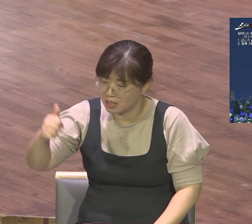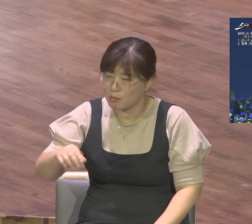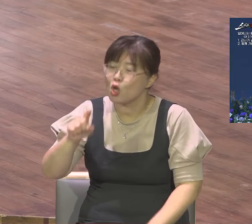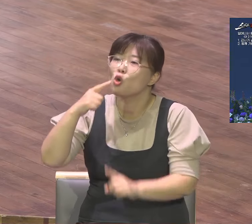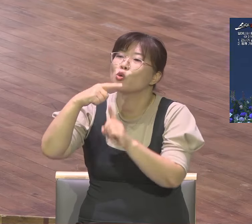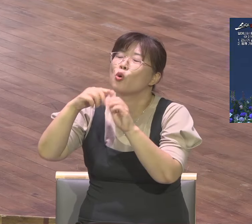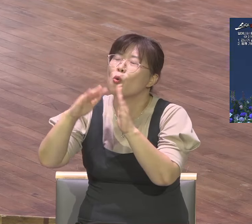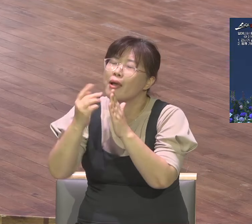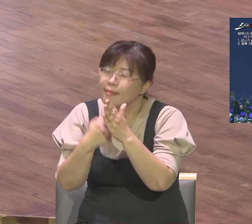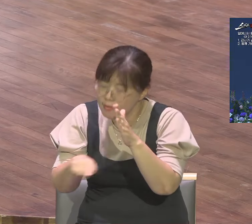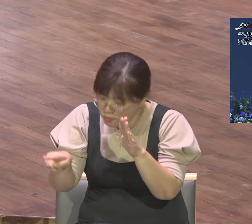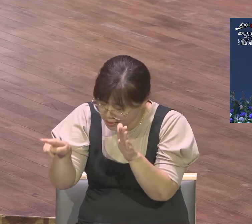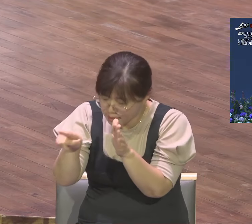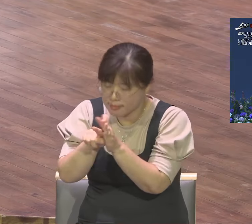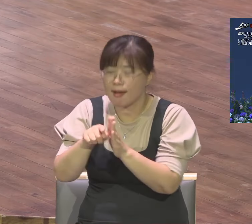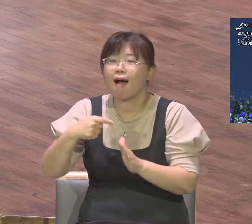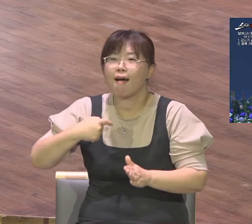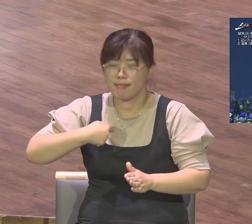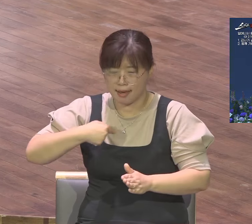전부 내용이 다 부정적이에요.